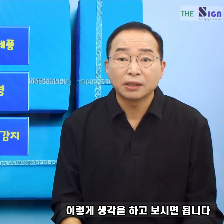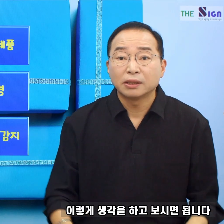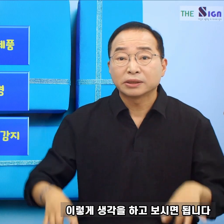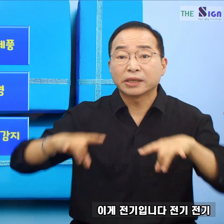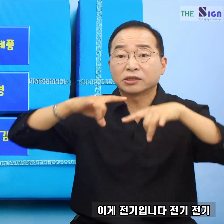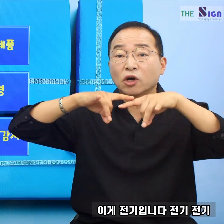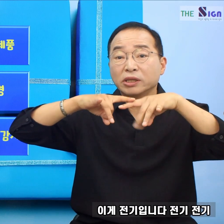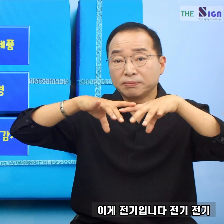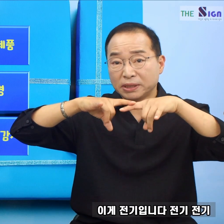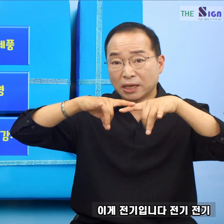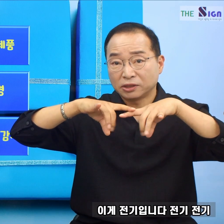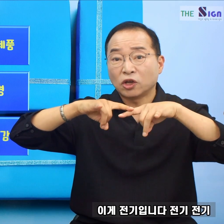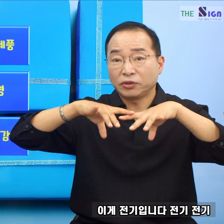자, 이게 전기입니다. 전기.